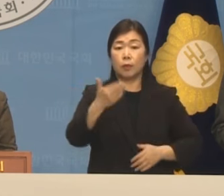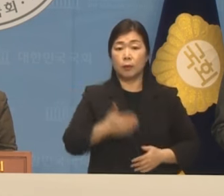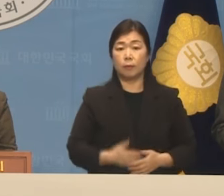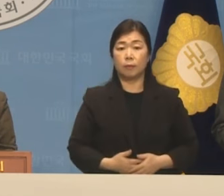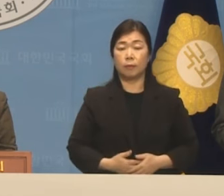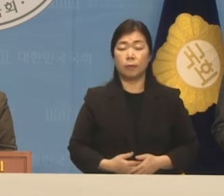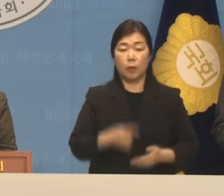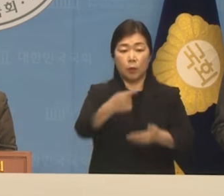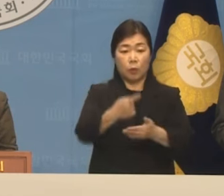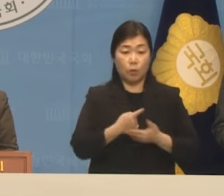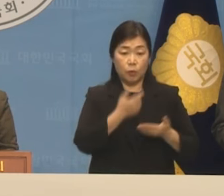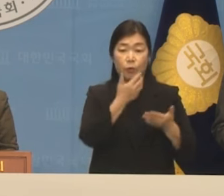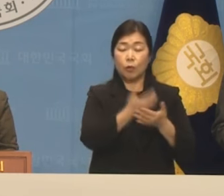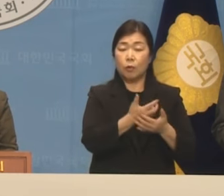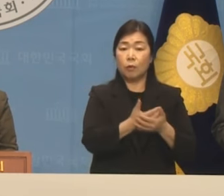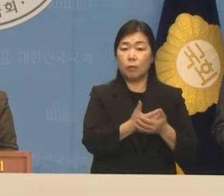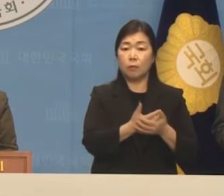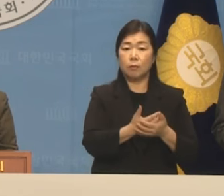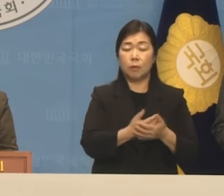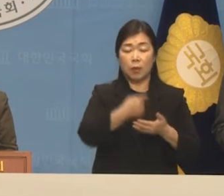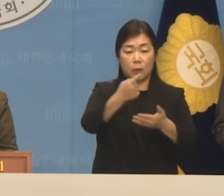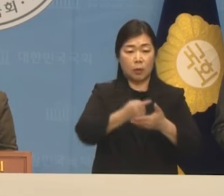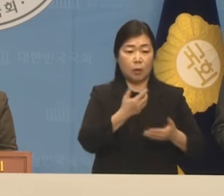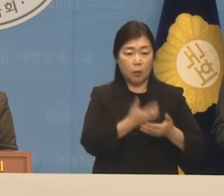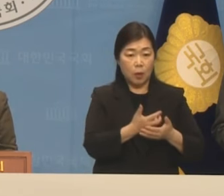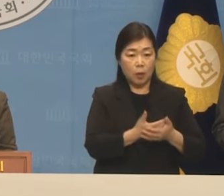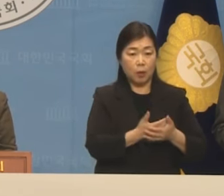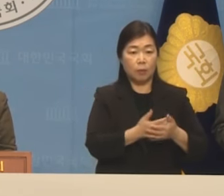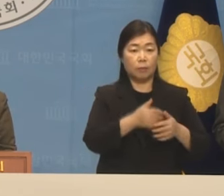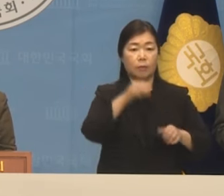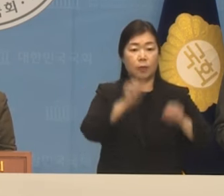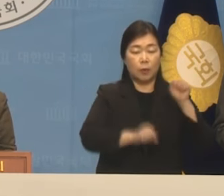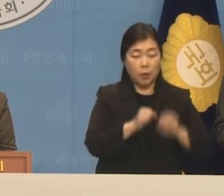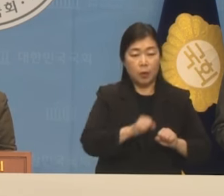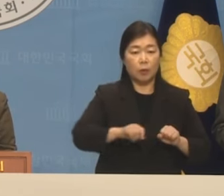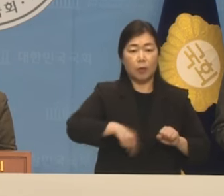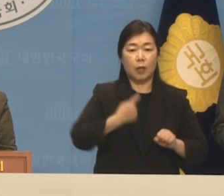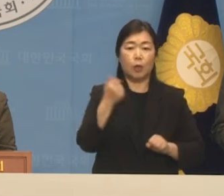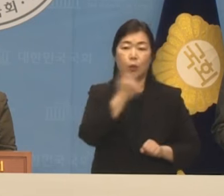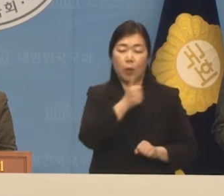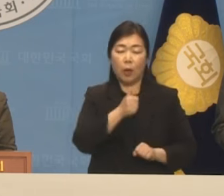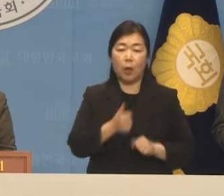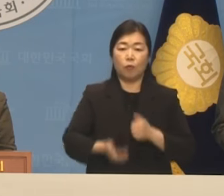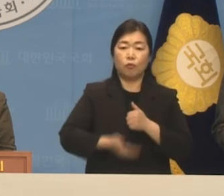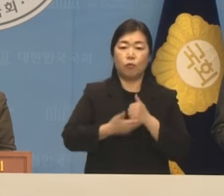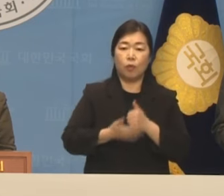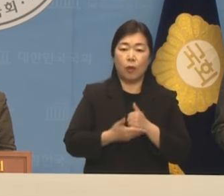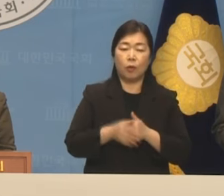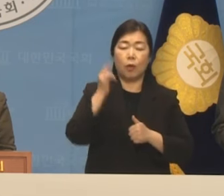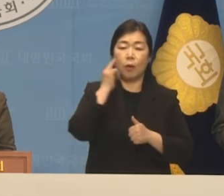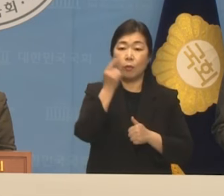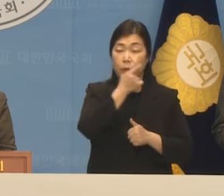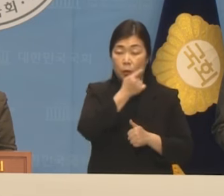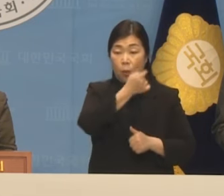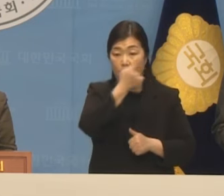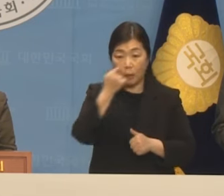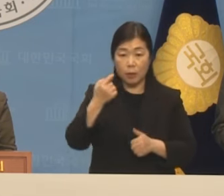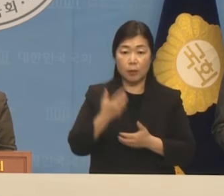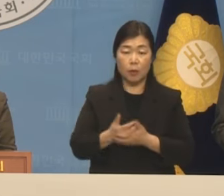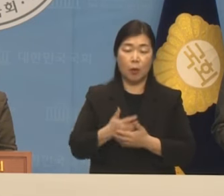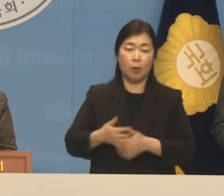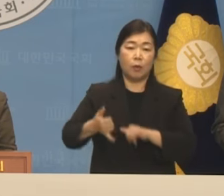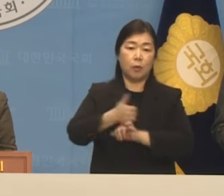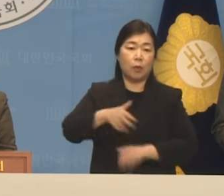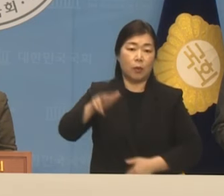접수 서류는 신청서, 양력, 자기소개서, 추천서, 검증 확인서,